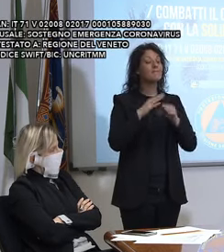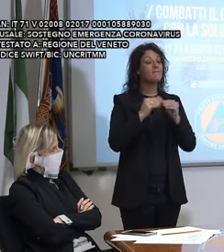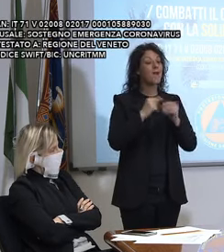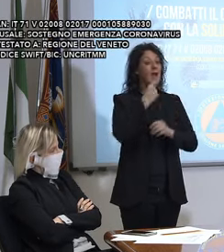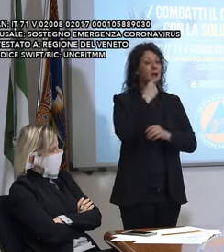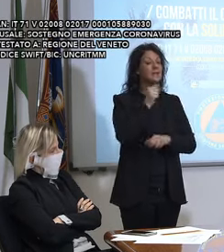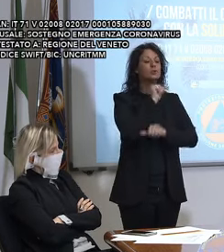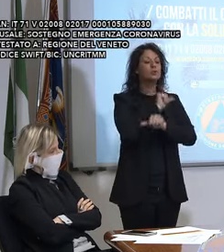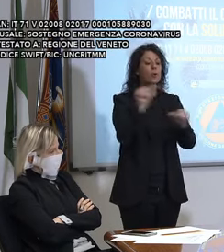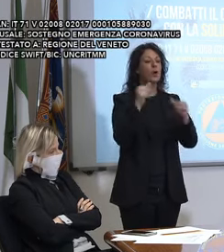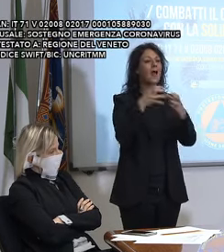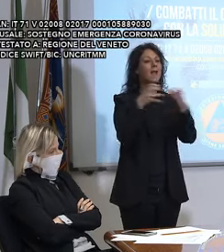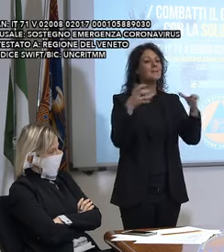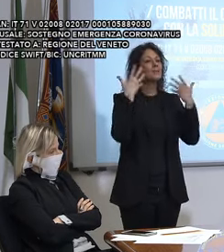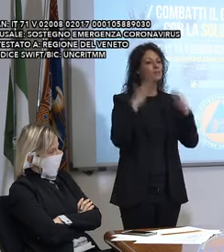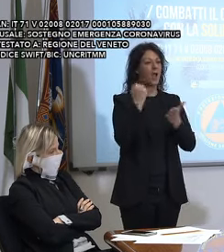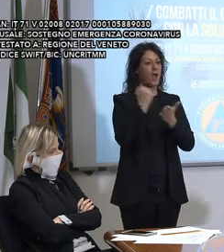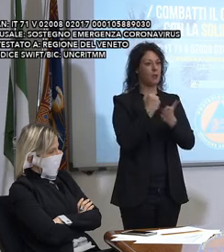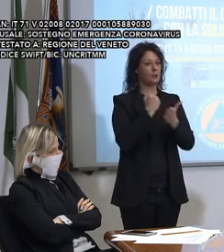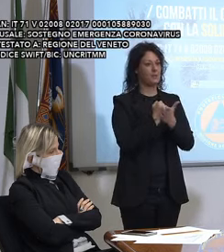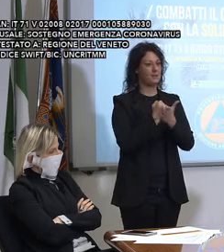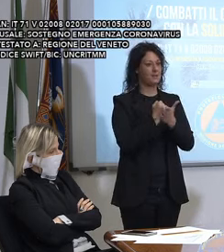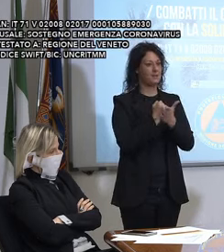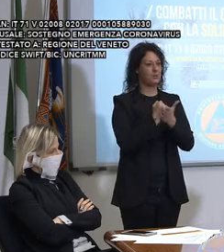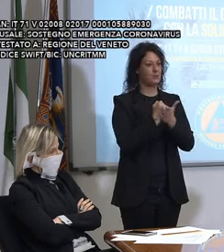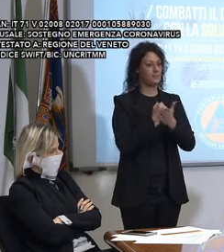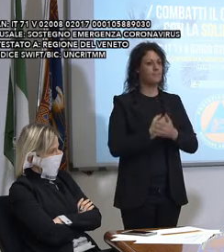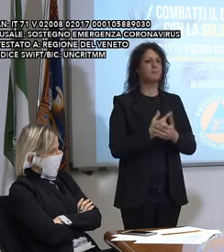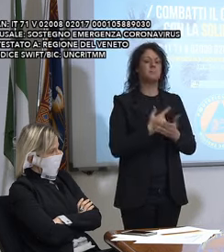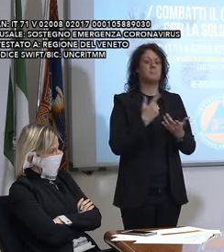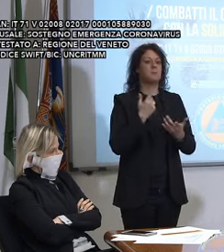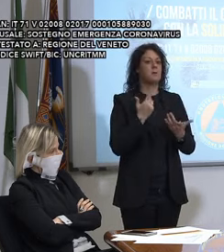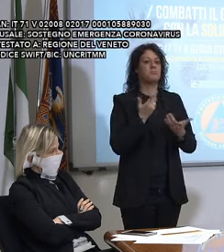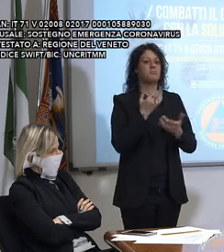è protetto, cioè se uno ha un'azienda che produce,